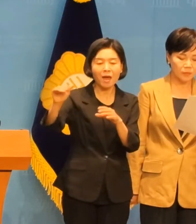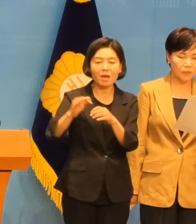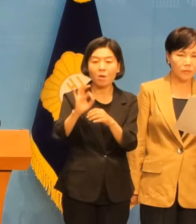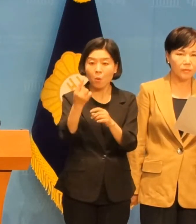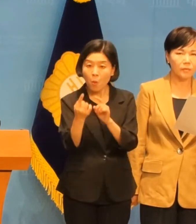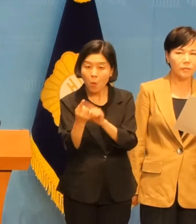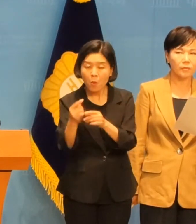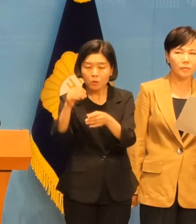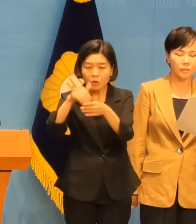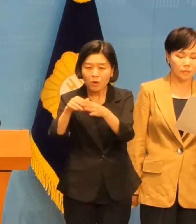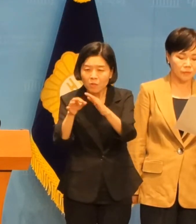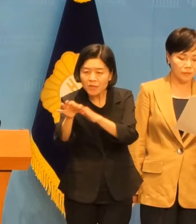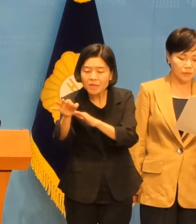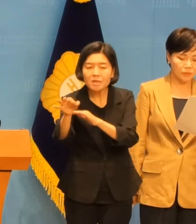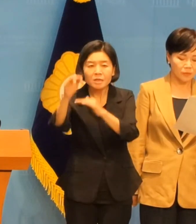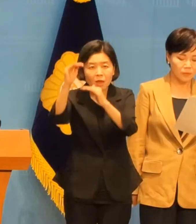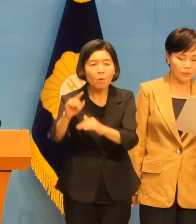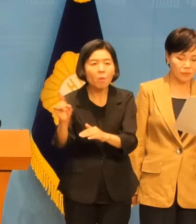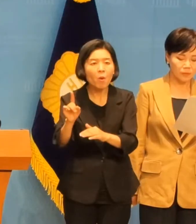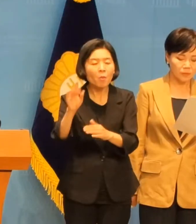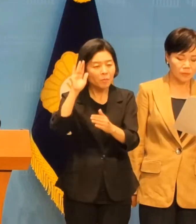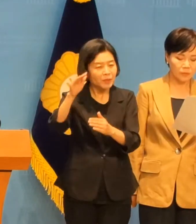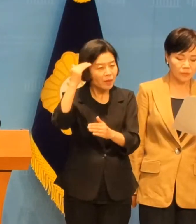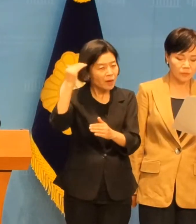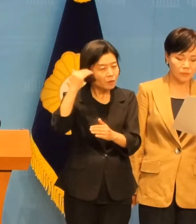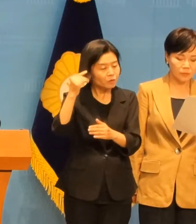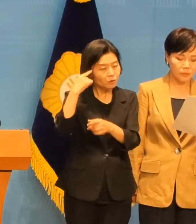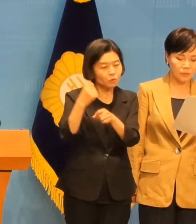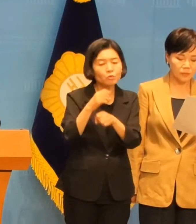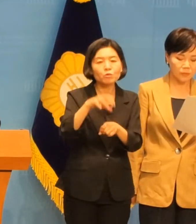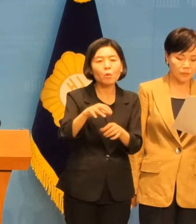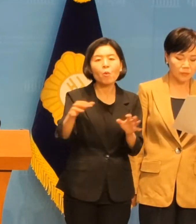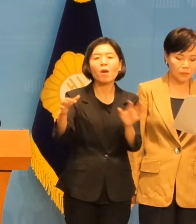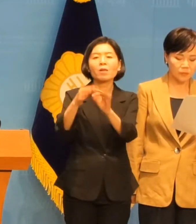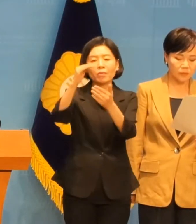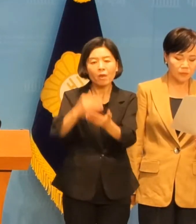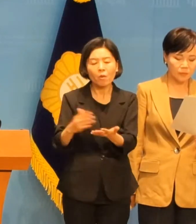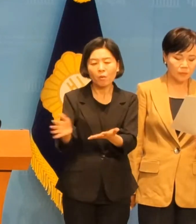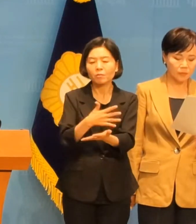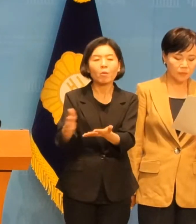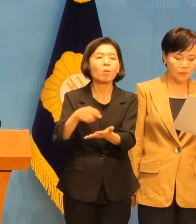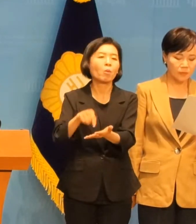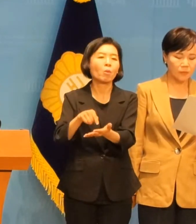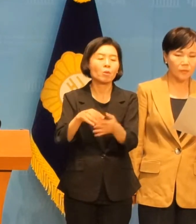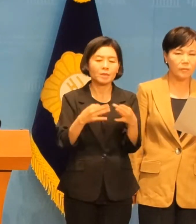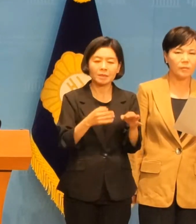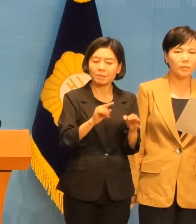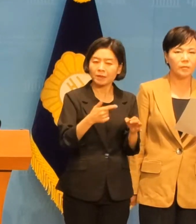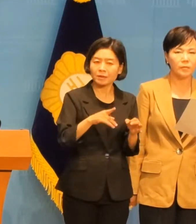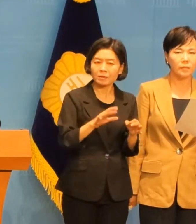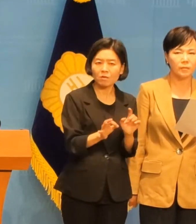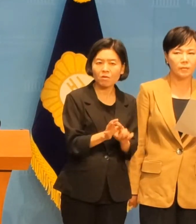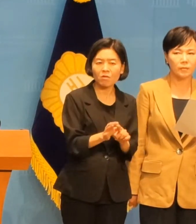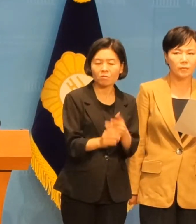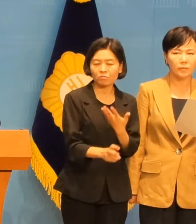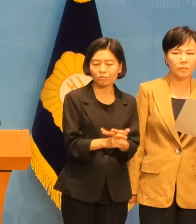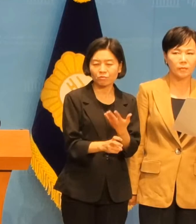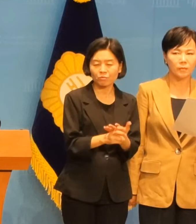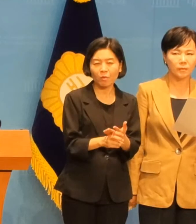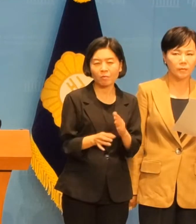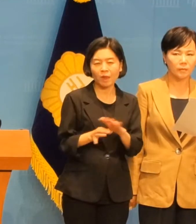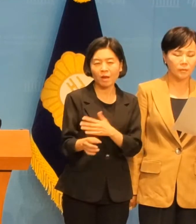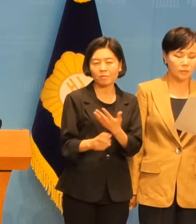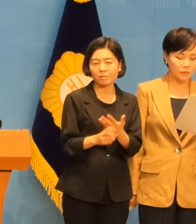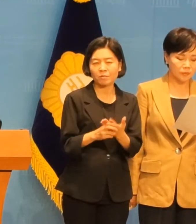제출한 선거비용 내역에는 미래한국연구소 관련 지출 내용이 없어서 김한정 씨 불법 대납